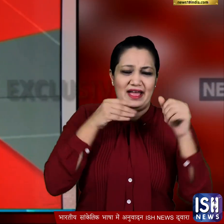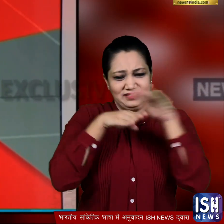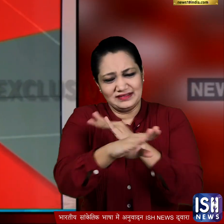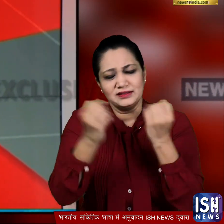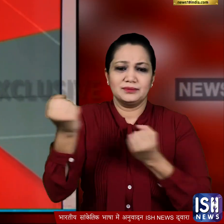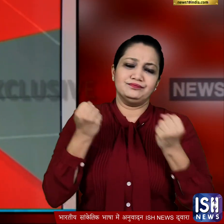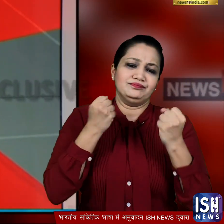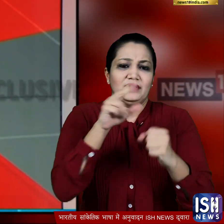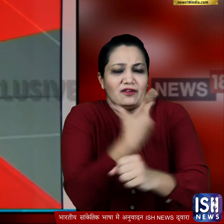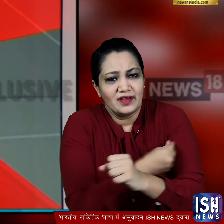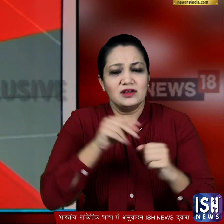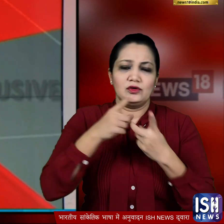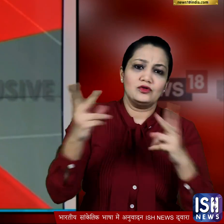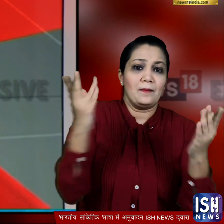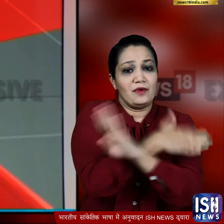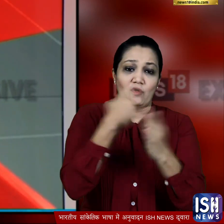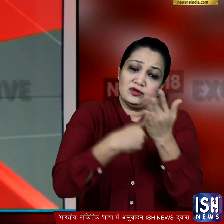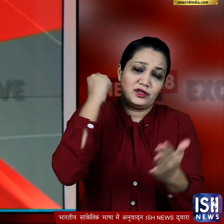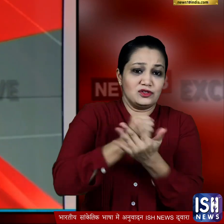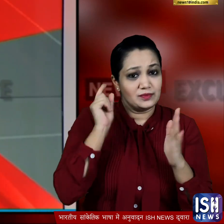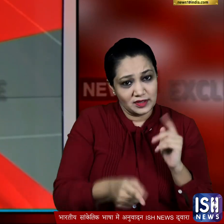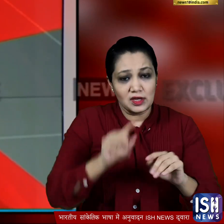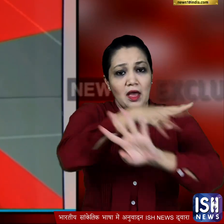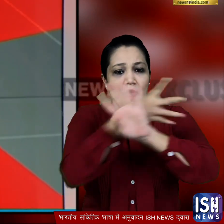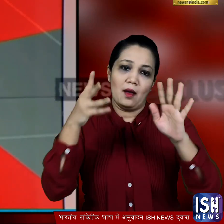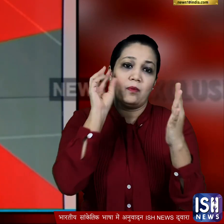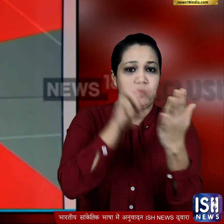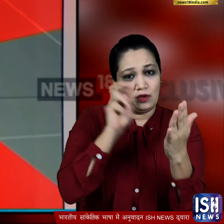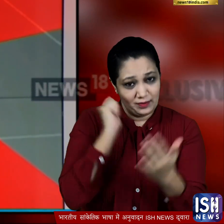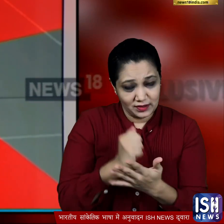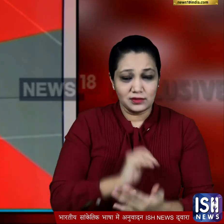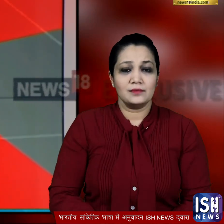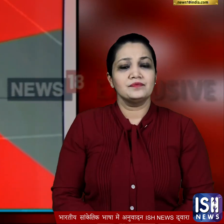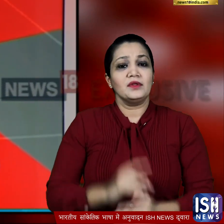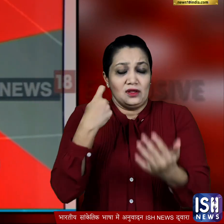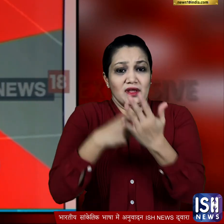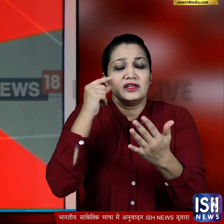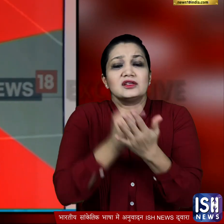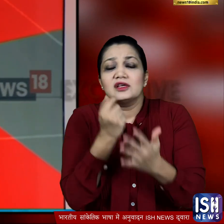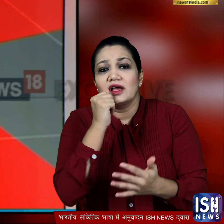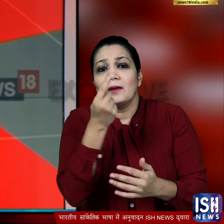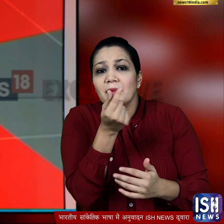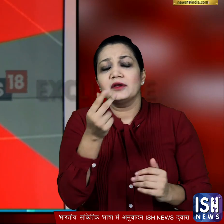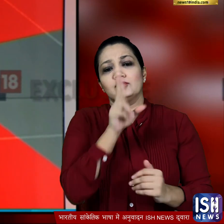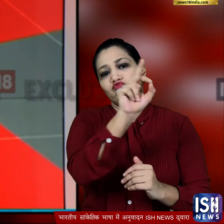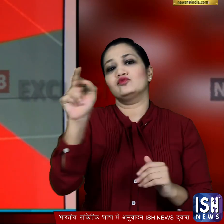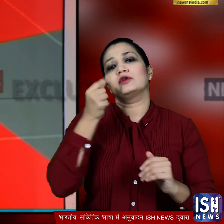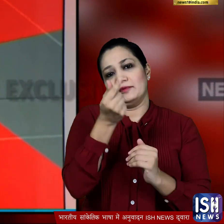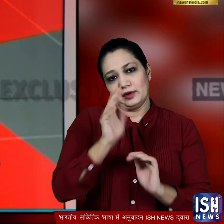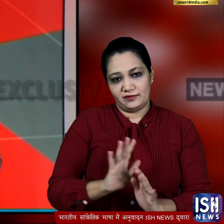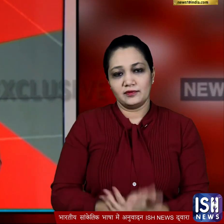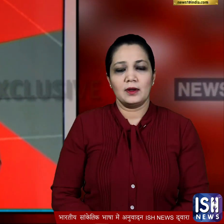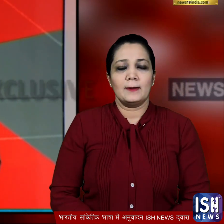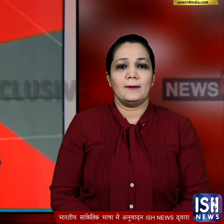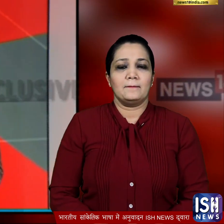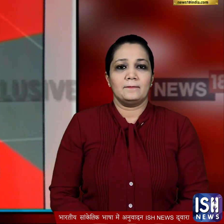गाड़ी में बैठे बैठे वैक्सीन लगवाने के लिए पहले से रजिस्ट्रेशन कराना और स्लॉट बुक कराना जरूरी है, और इसके लिए सिर्फ रजिस्ट्रेशन फीस के तौर पर 200 रुपए